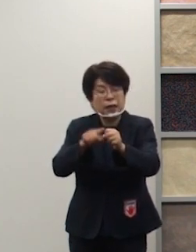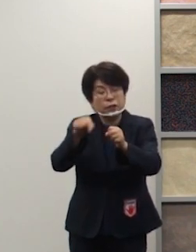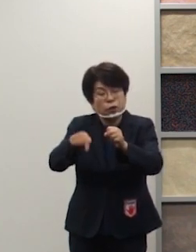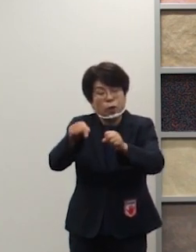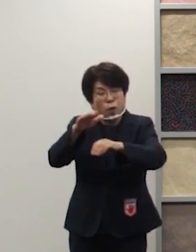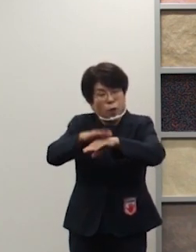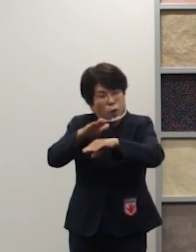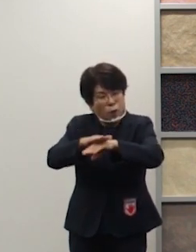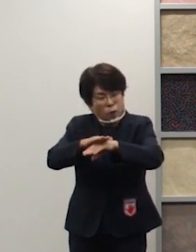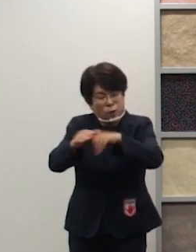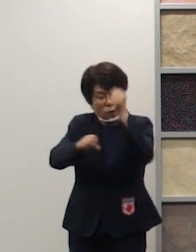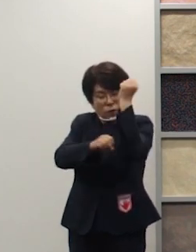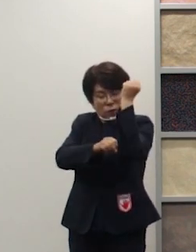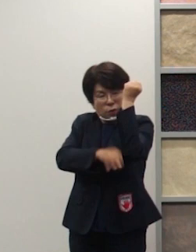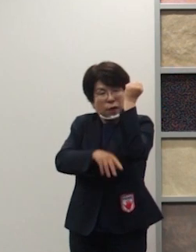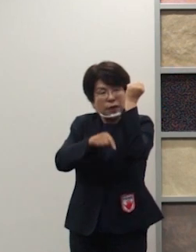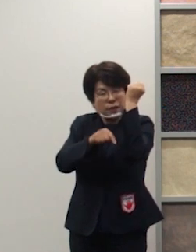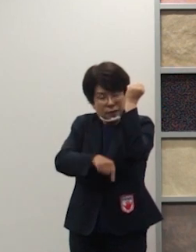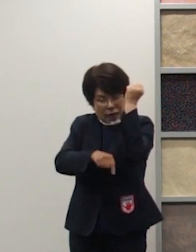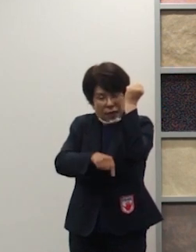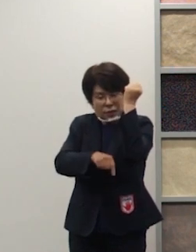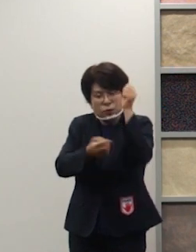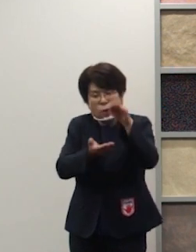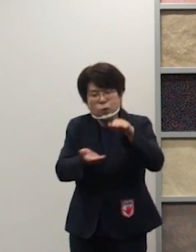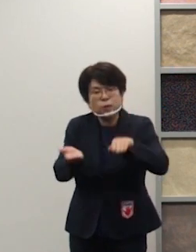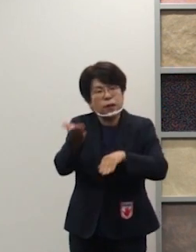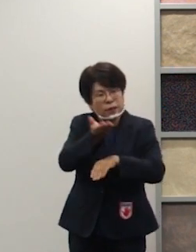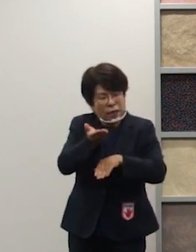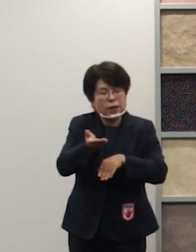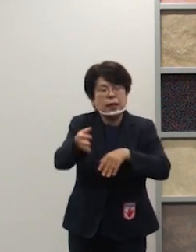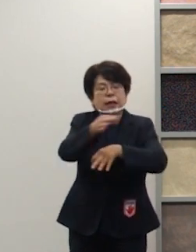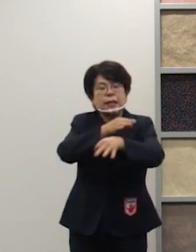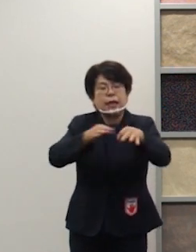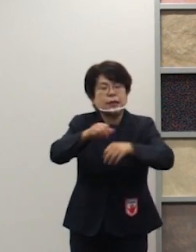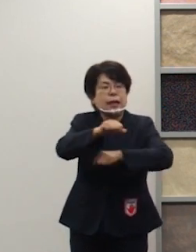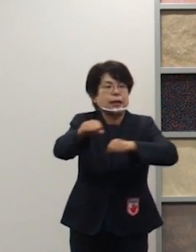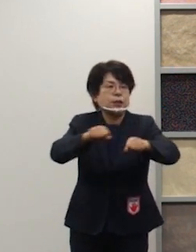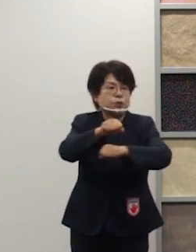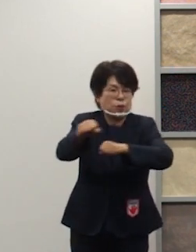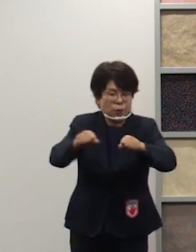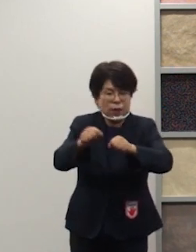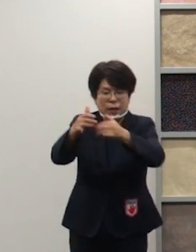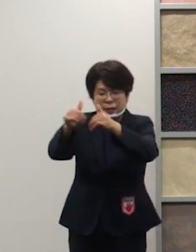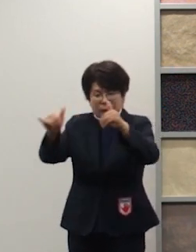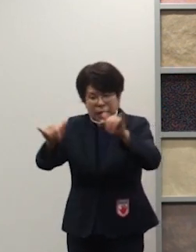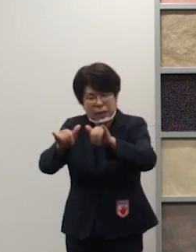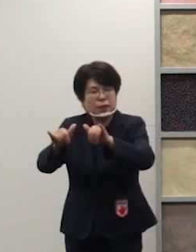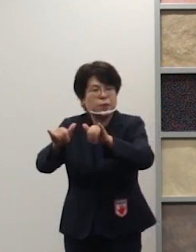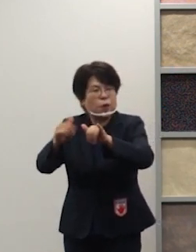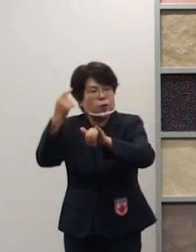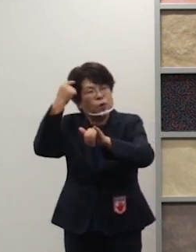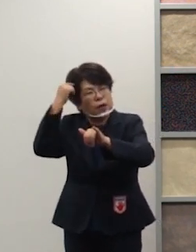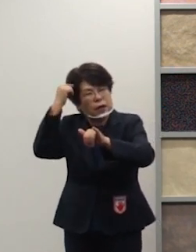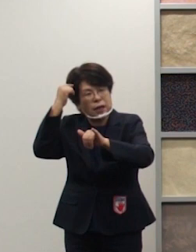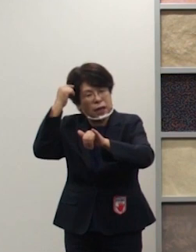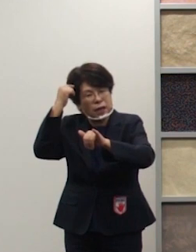その経済活動あるいは社会活動の在り方というものをですね、実現をしていきたい、まあ、こういう思いからです